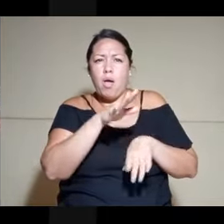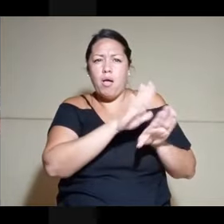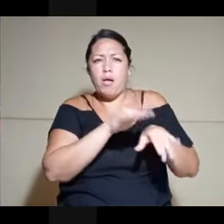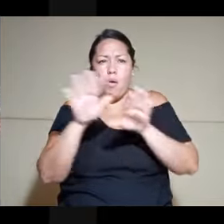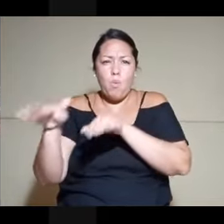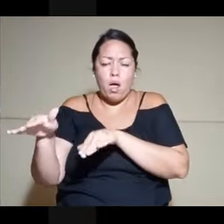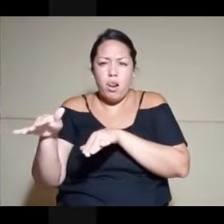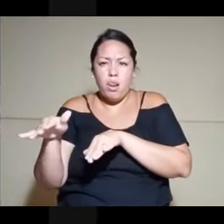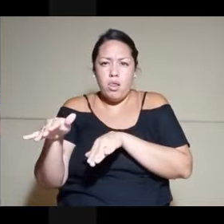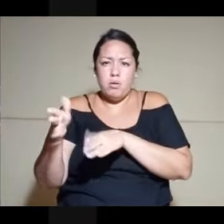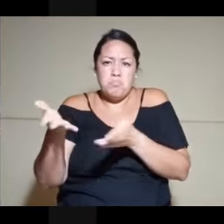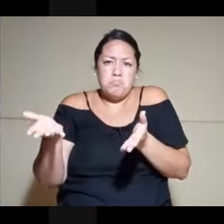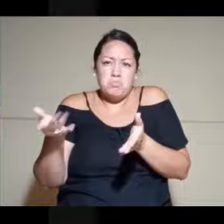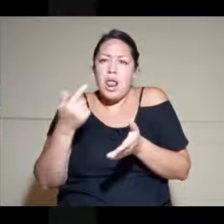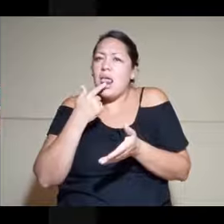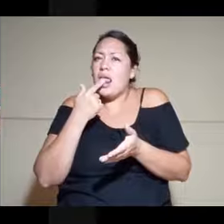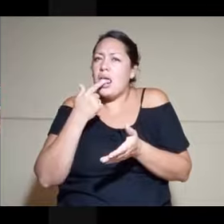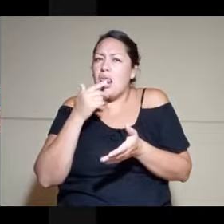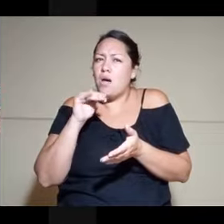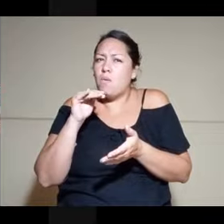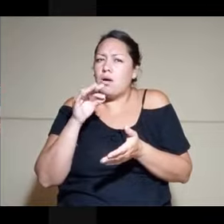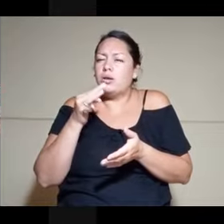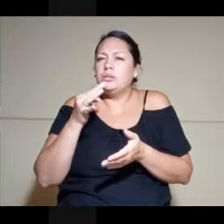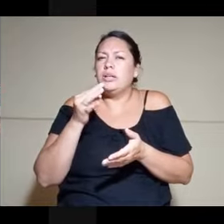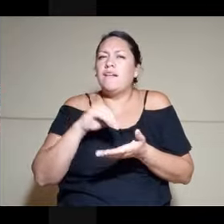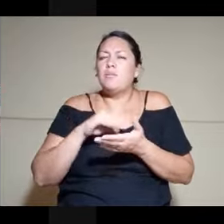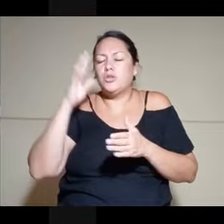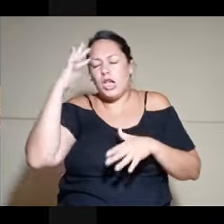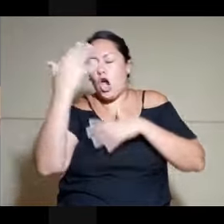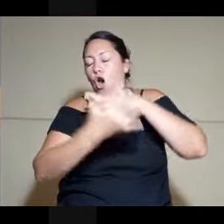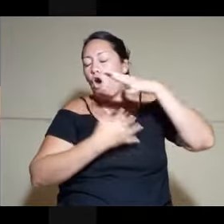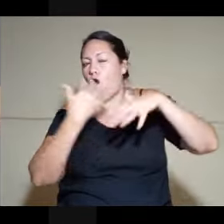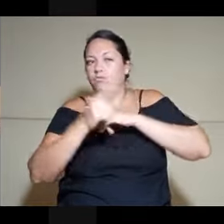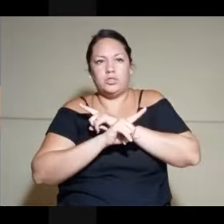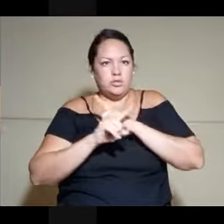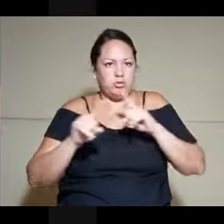al cuadrito y me sale lo mismo que a las chicas, o sea, están igual los dos cuadros.